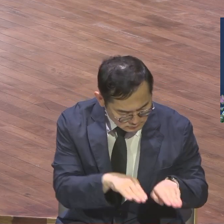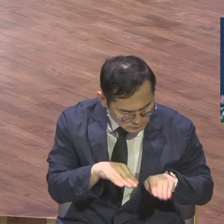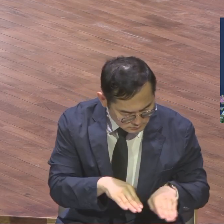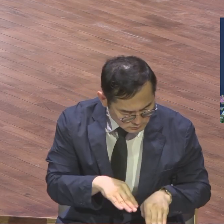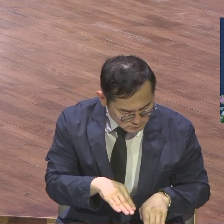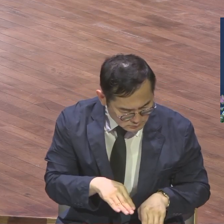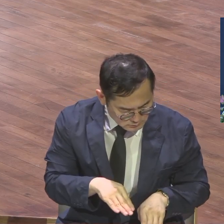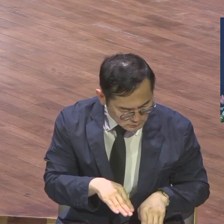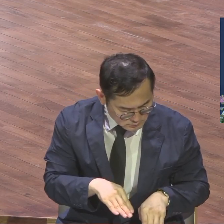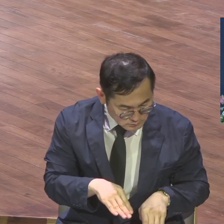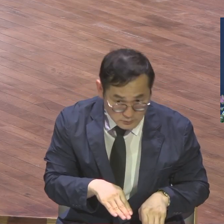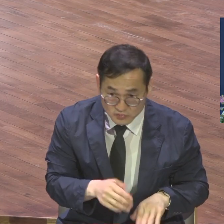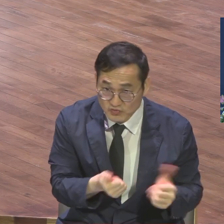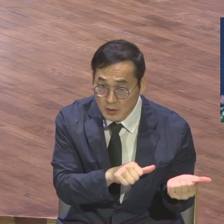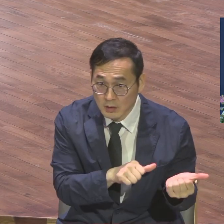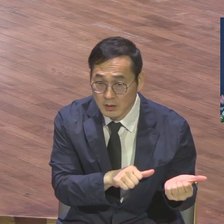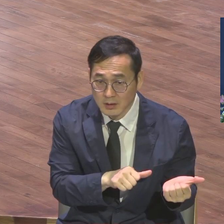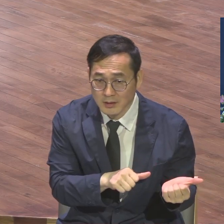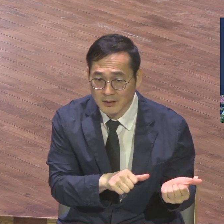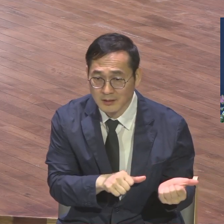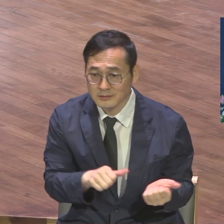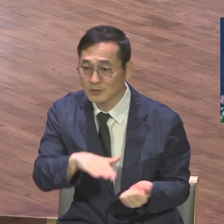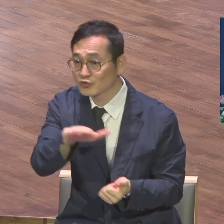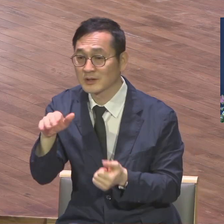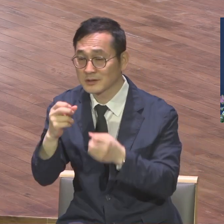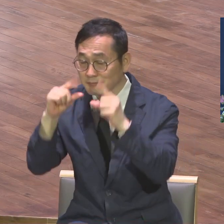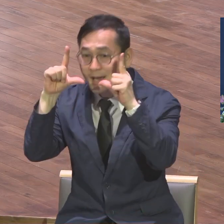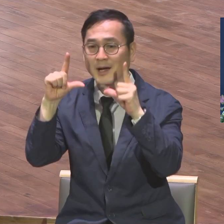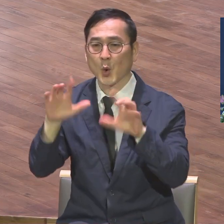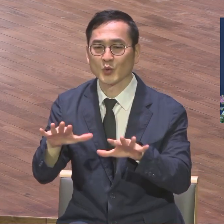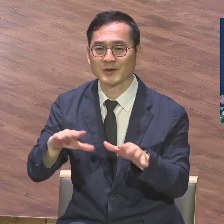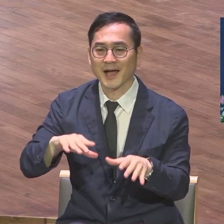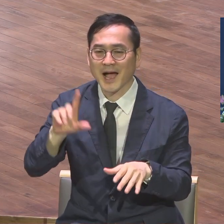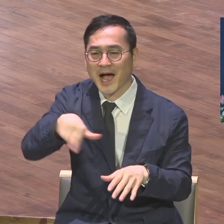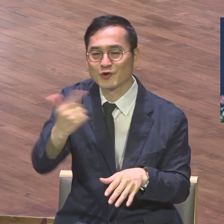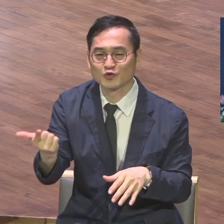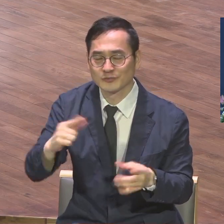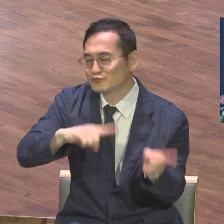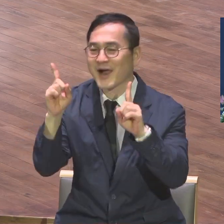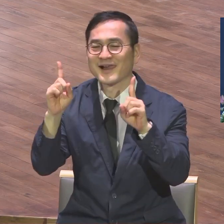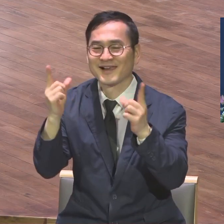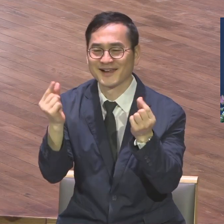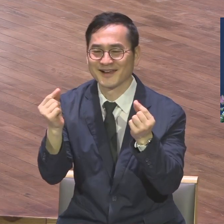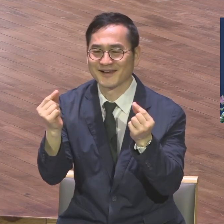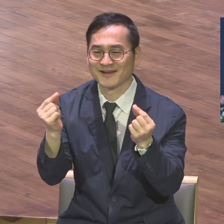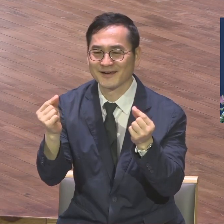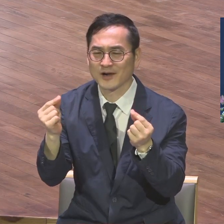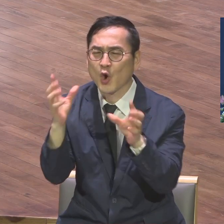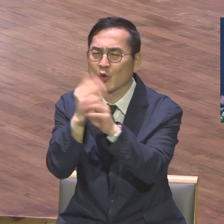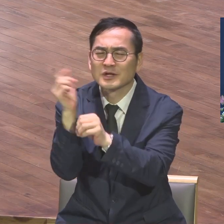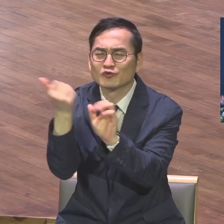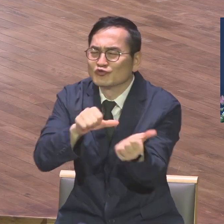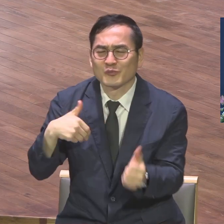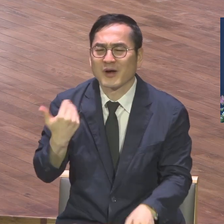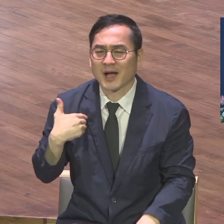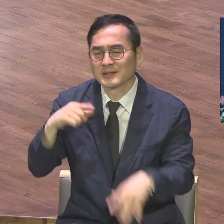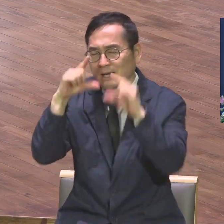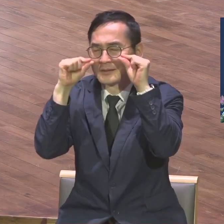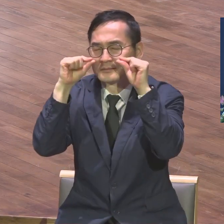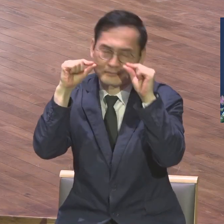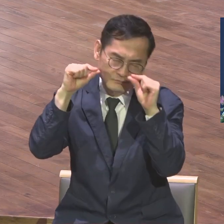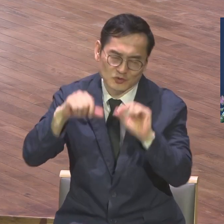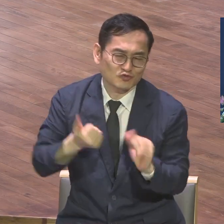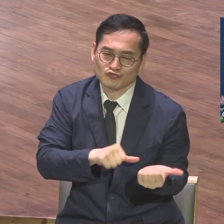게 부활이잖아요. 오늘도 부활했습니다. 오늘도 살아났어요. 오늘도 살려준 거 감사하고 모든